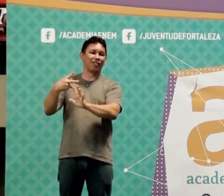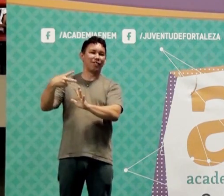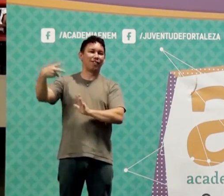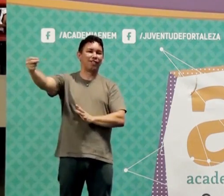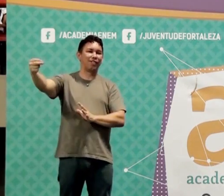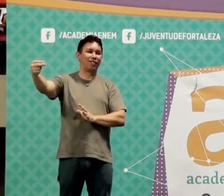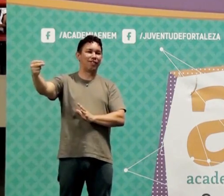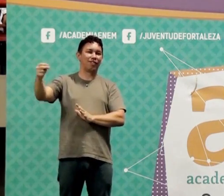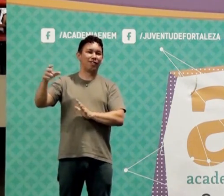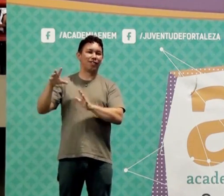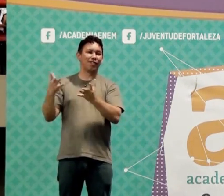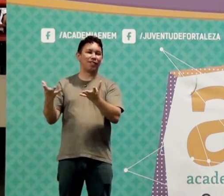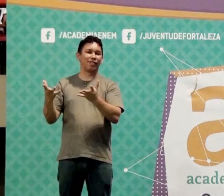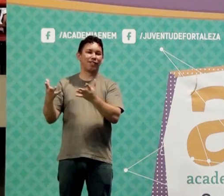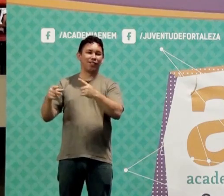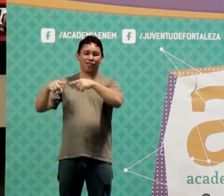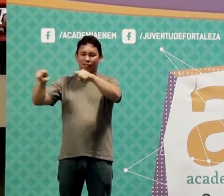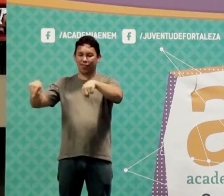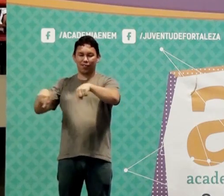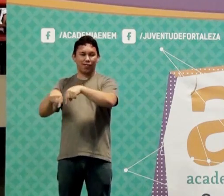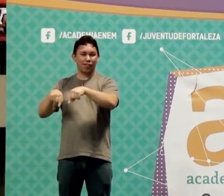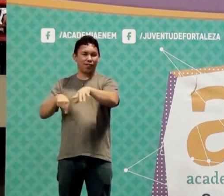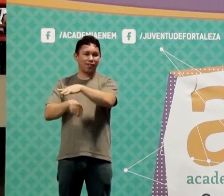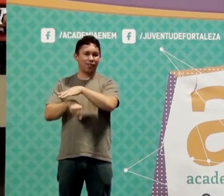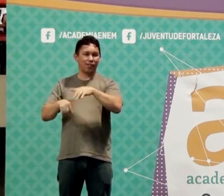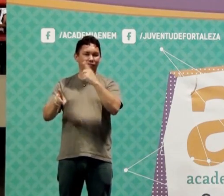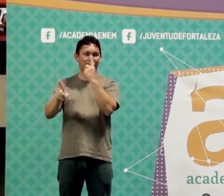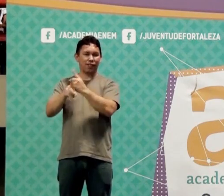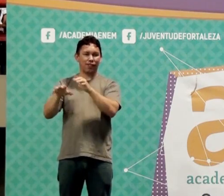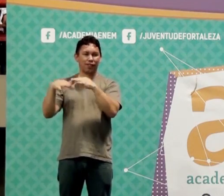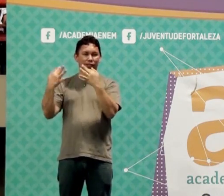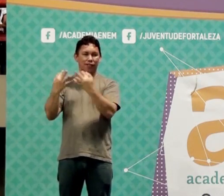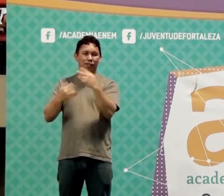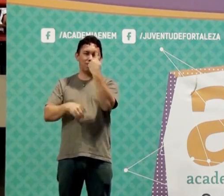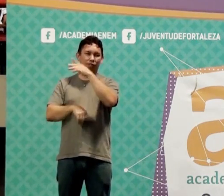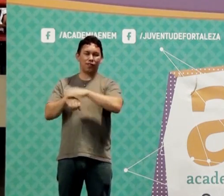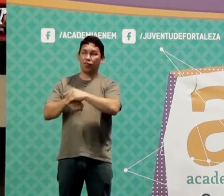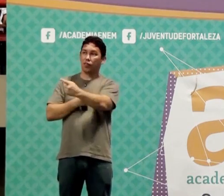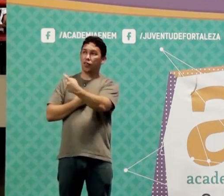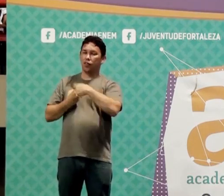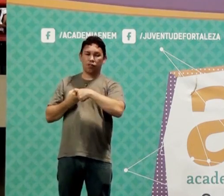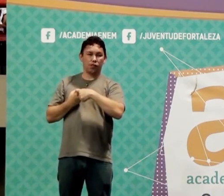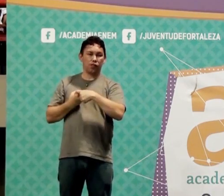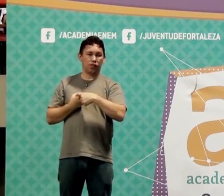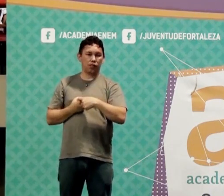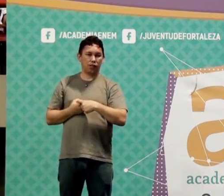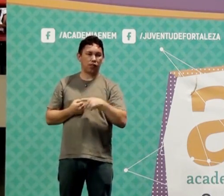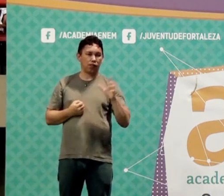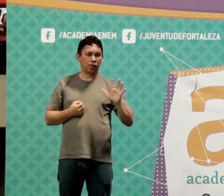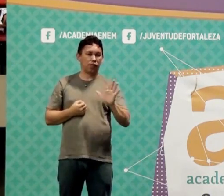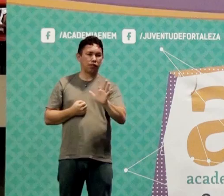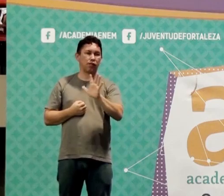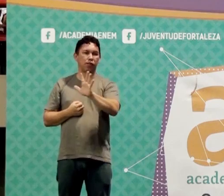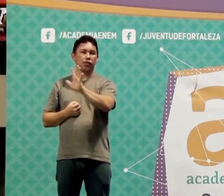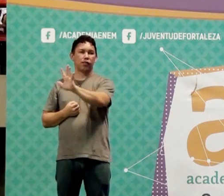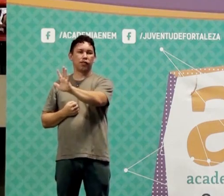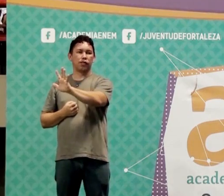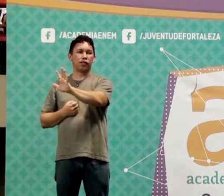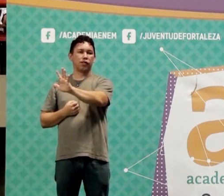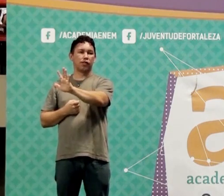que os meninos órfãos inventaram de ir para as cruzadas para derrotar os adultos. Só menino.